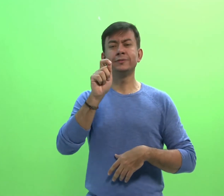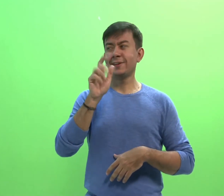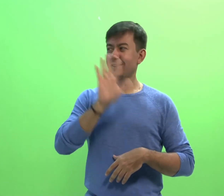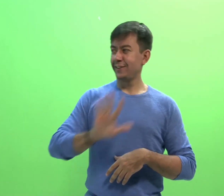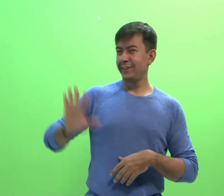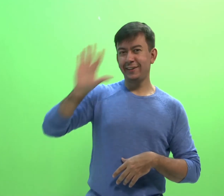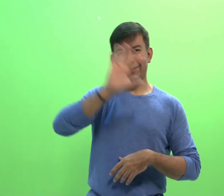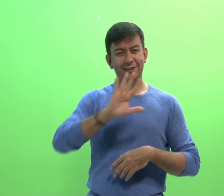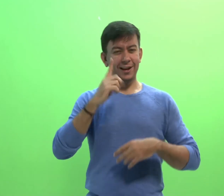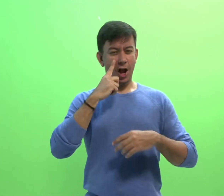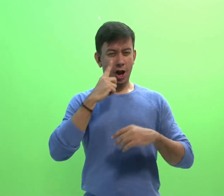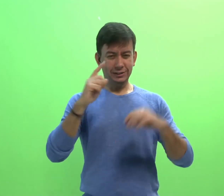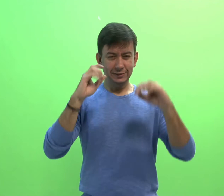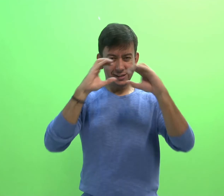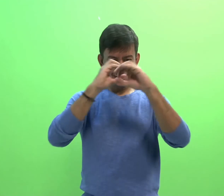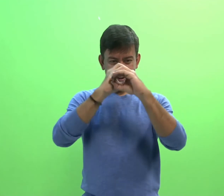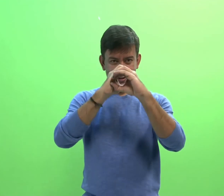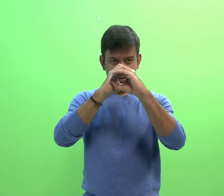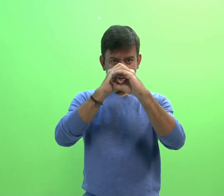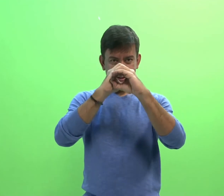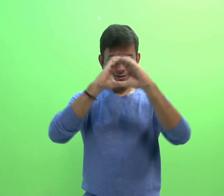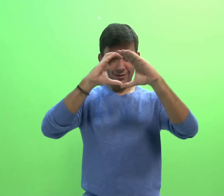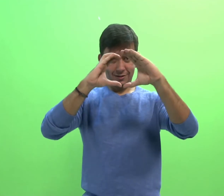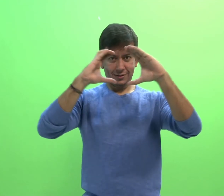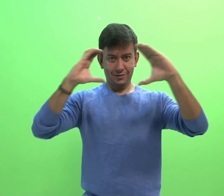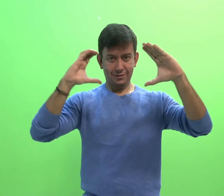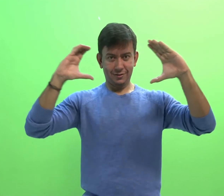Então, aquela imagem que vocês puderam ver círculos